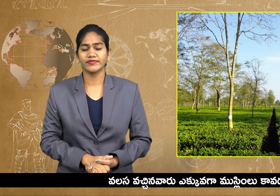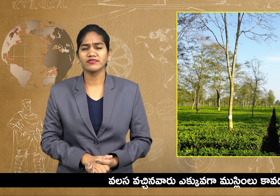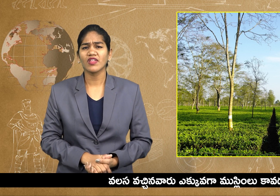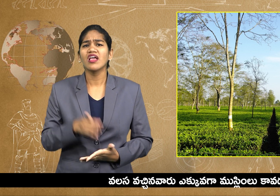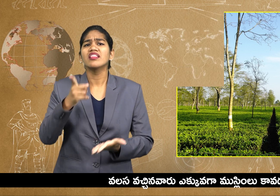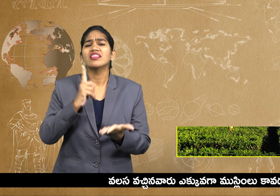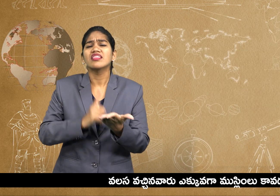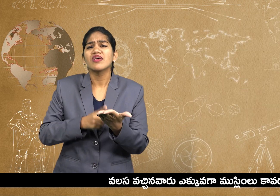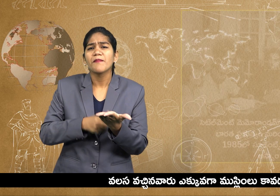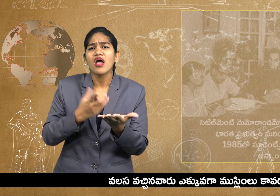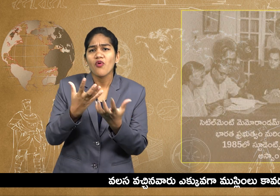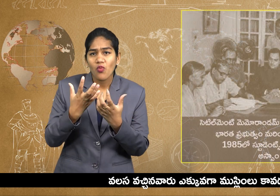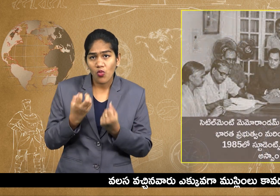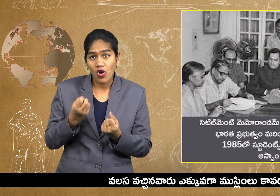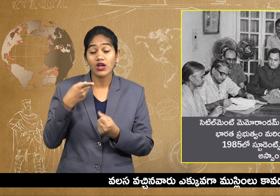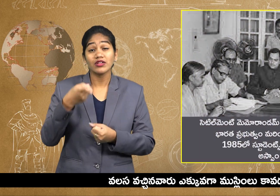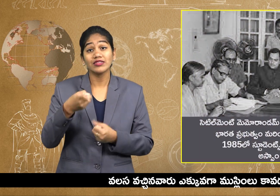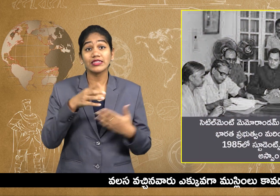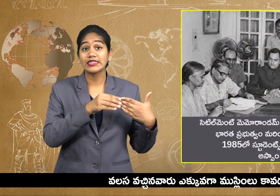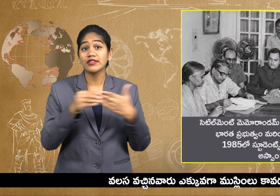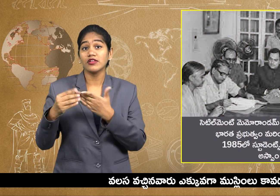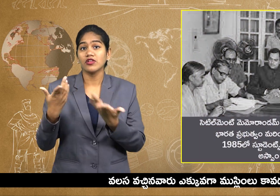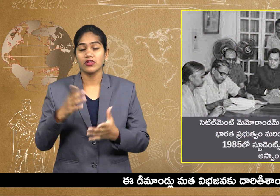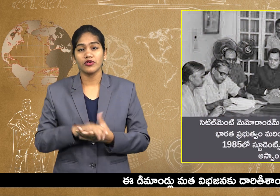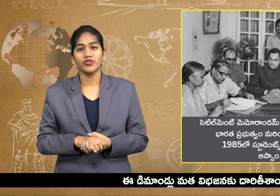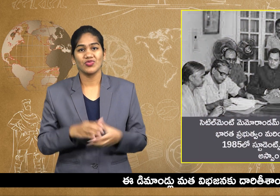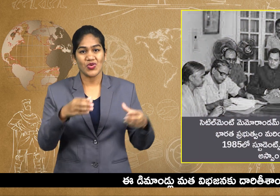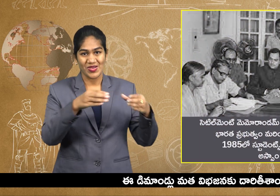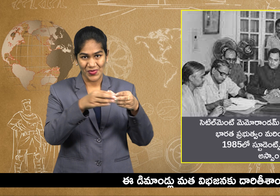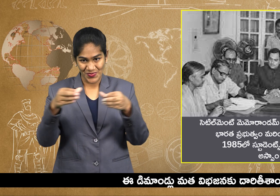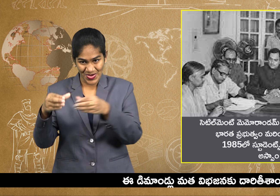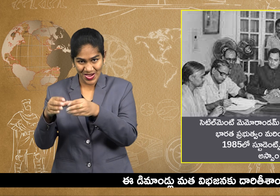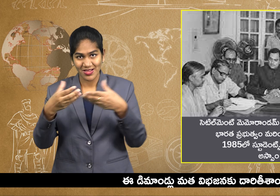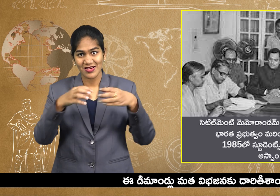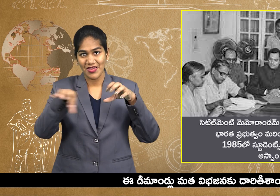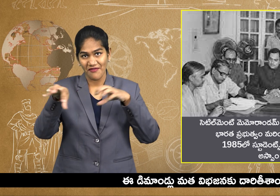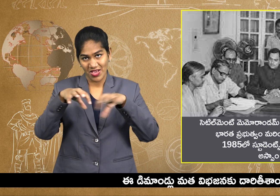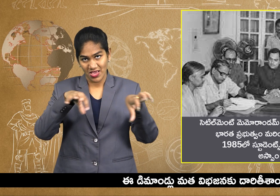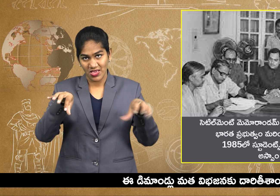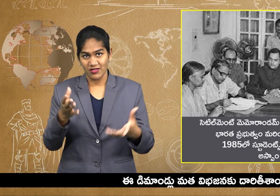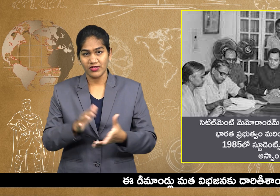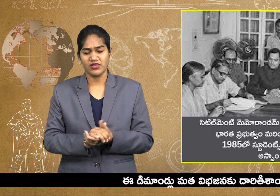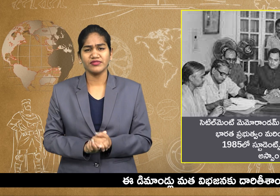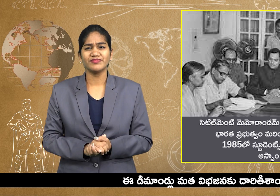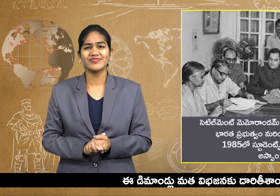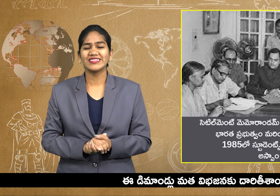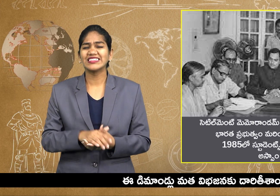వలస వచ్చిన వారు ఎక్కువగా ముస్లింలు కావడంతో ఈ డిమాండ్లు మత విభజనకు దారితీశాయి.